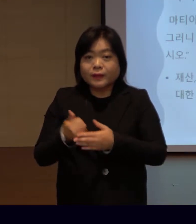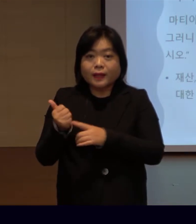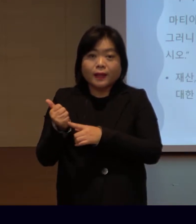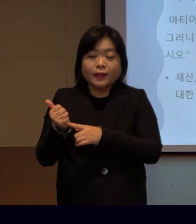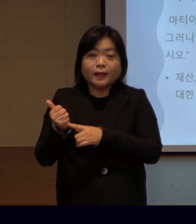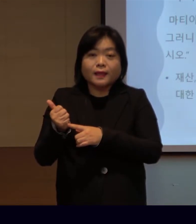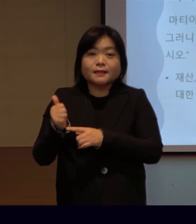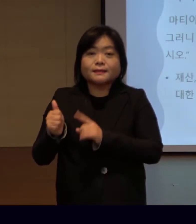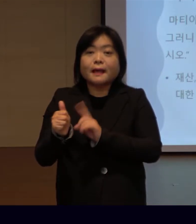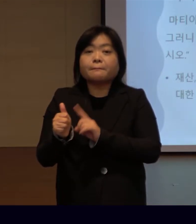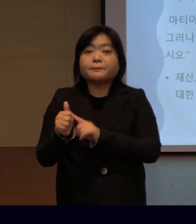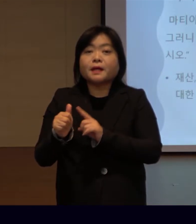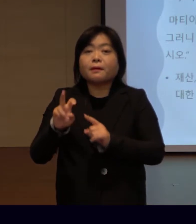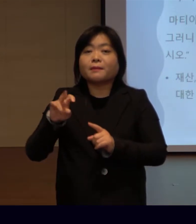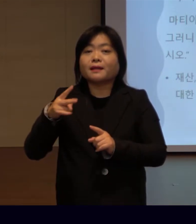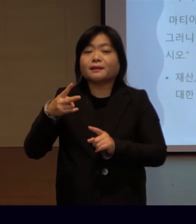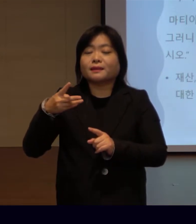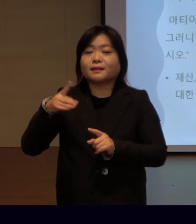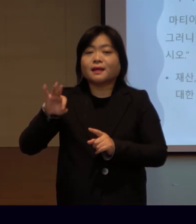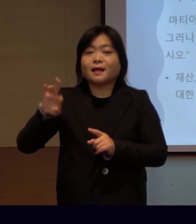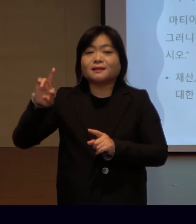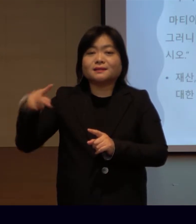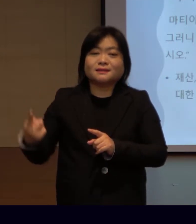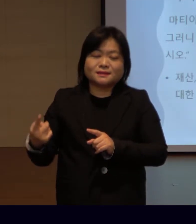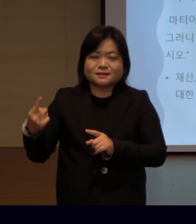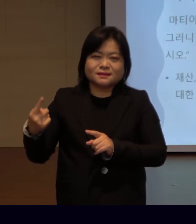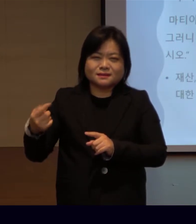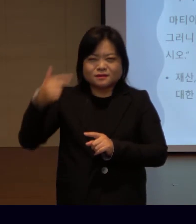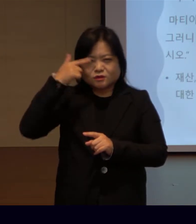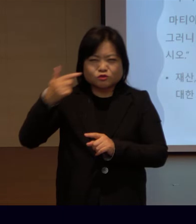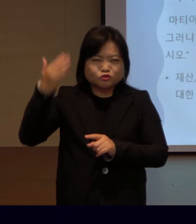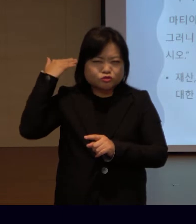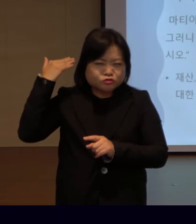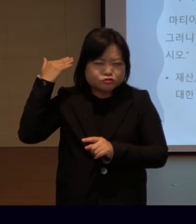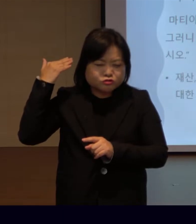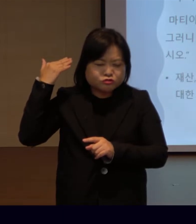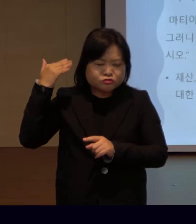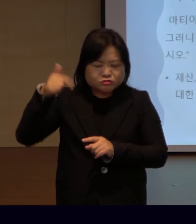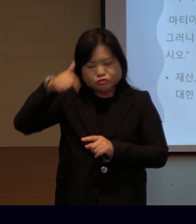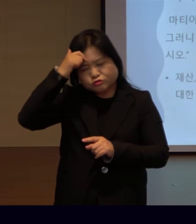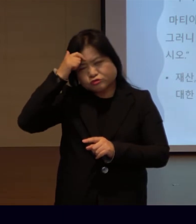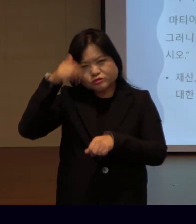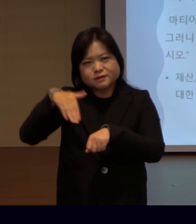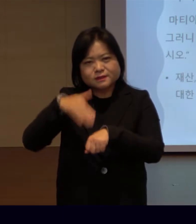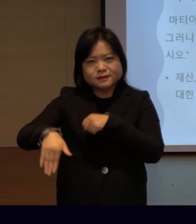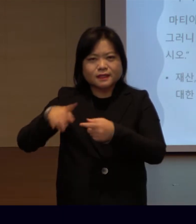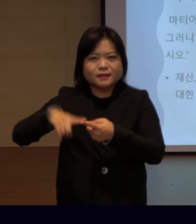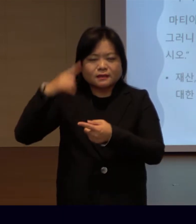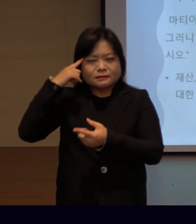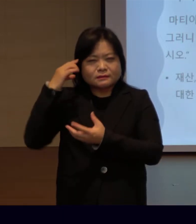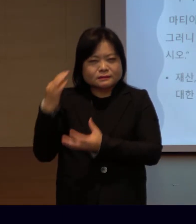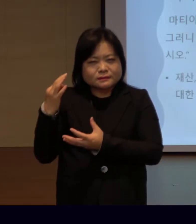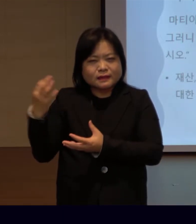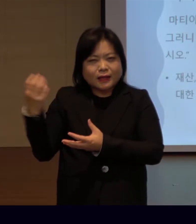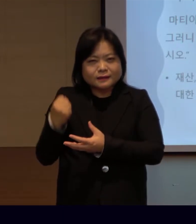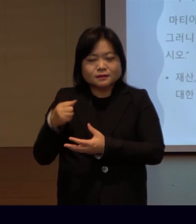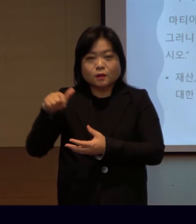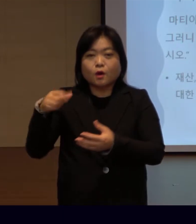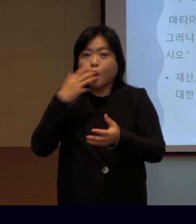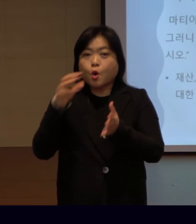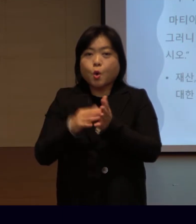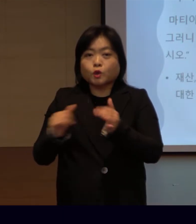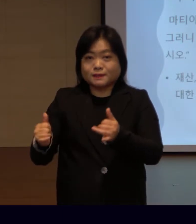마네비라는 남자는 마티아스라고 하는 구시대의 공직인, 구시대의 가치를 굉장히 존중하는 공직인을